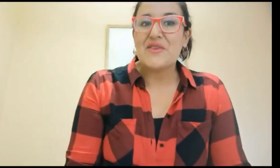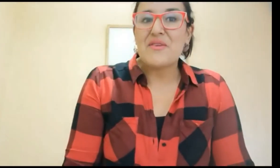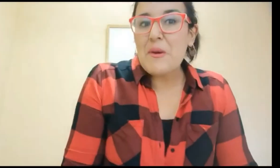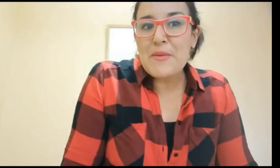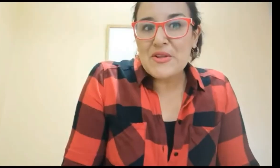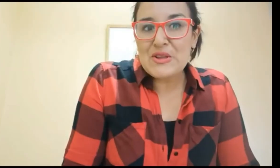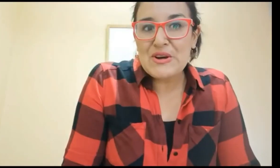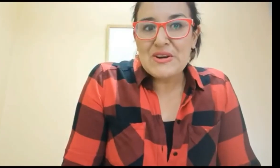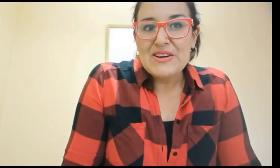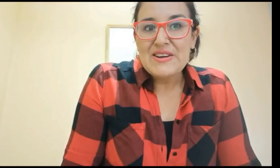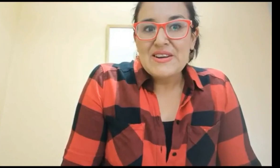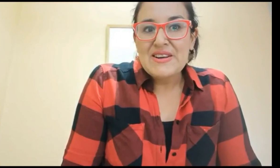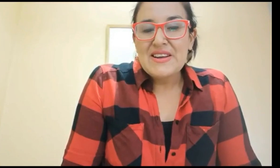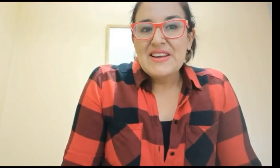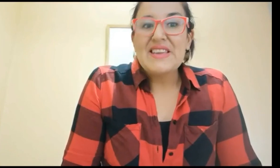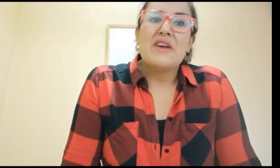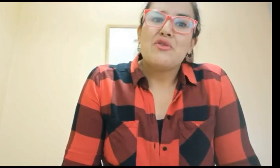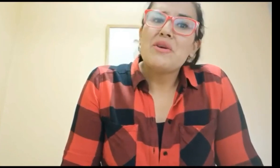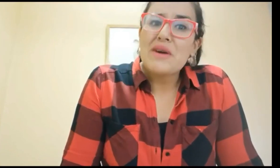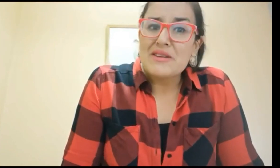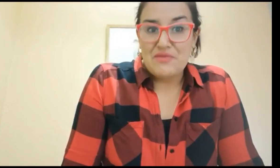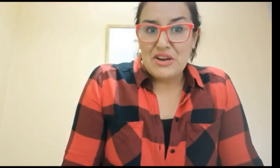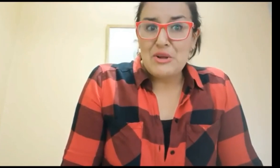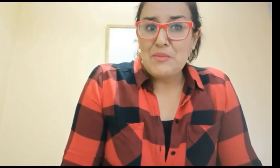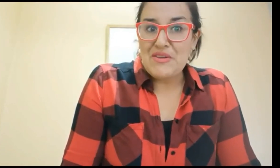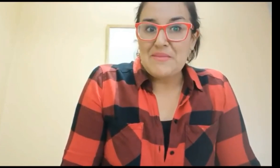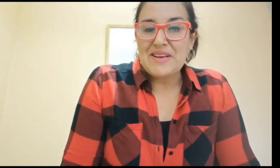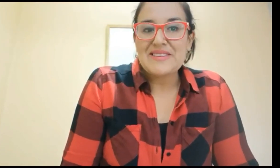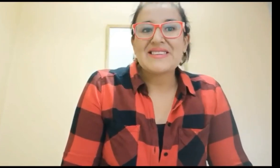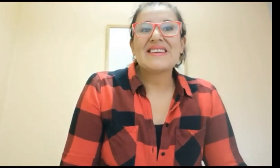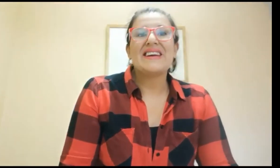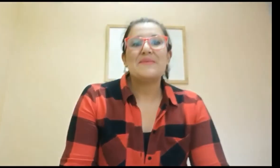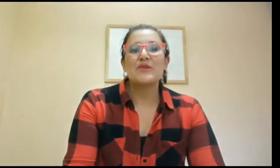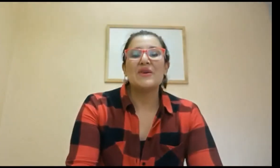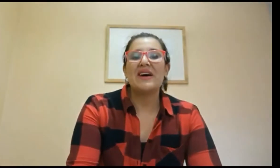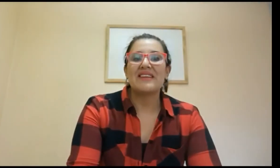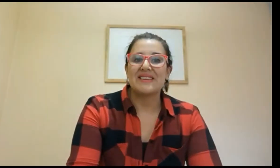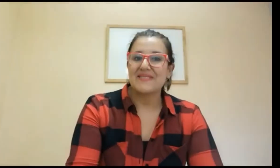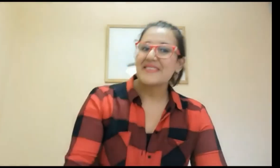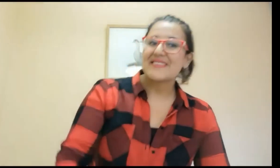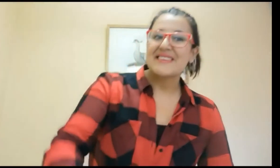vemos pronto y ayúdenme a resolver estos problemas. Muchos abrazos.